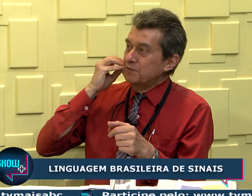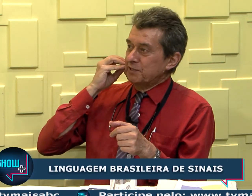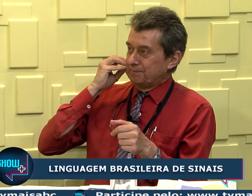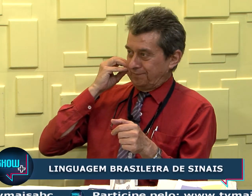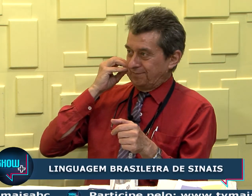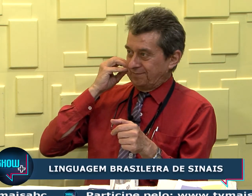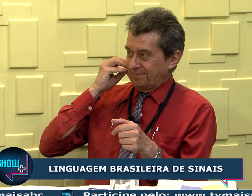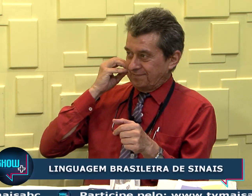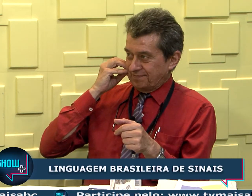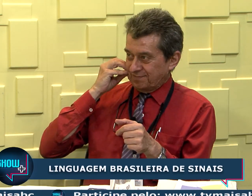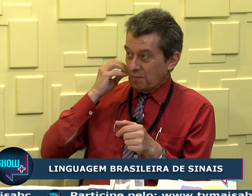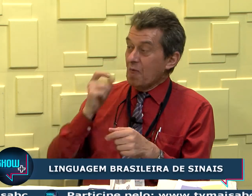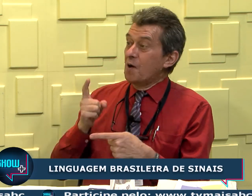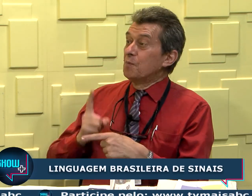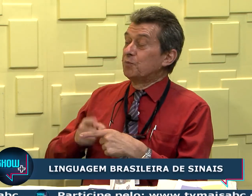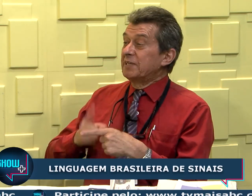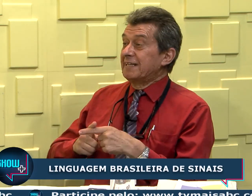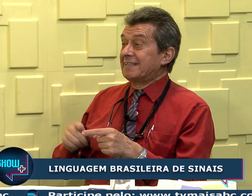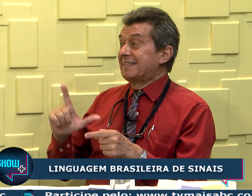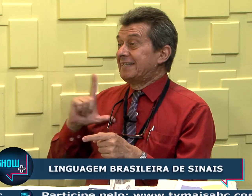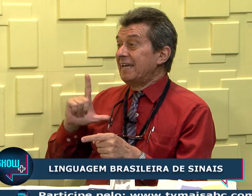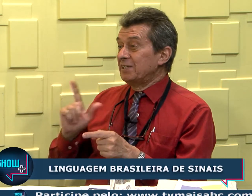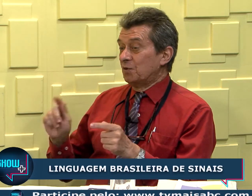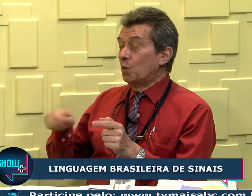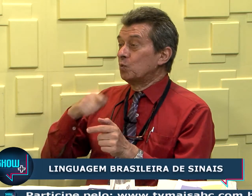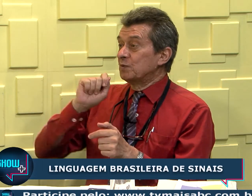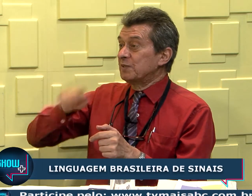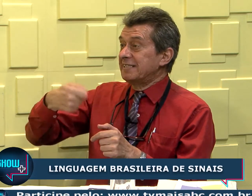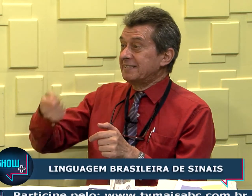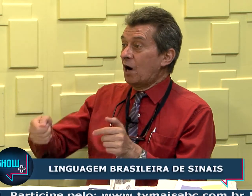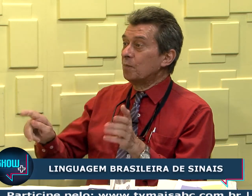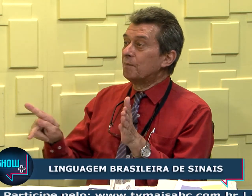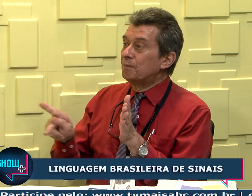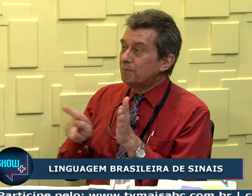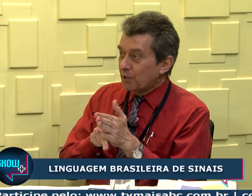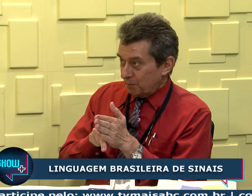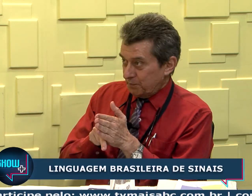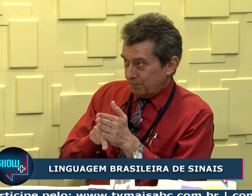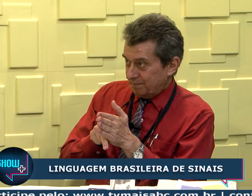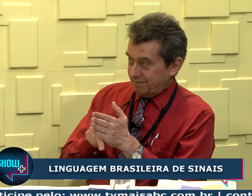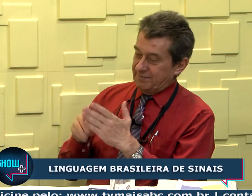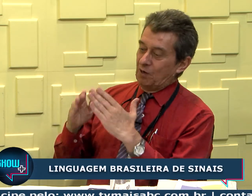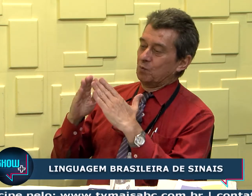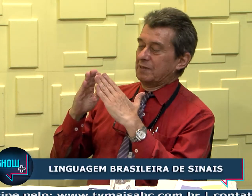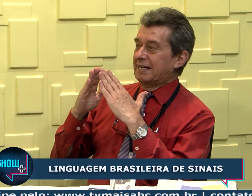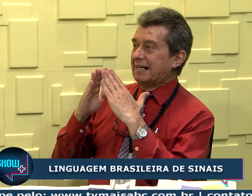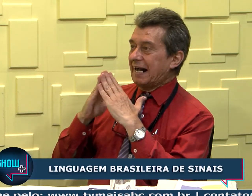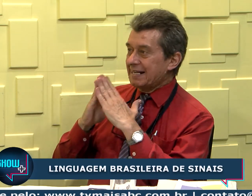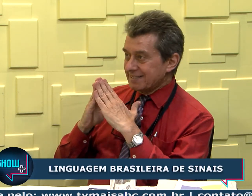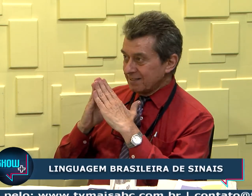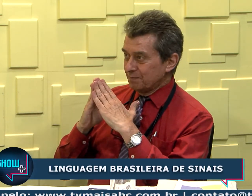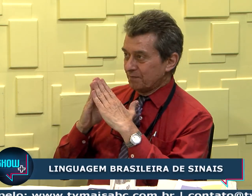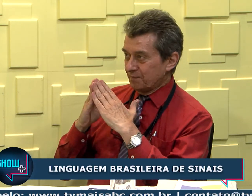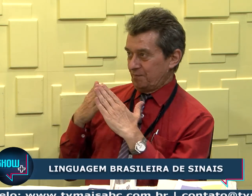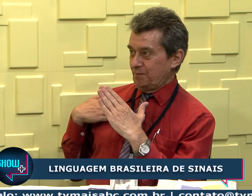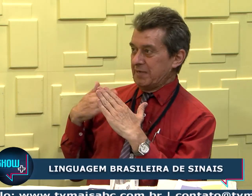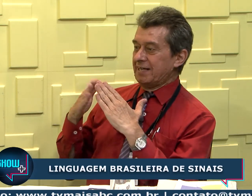temer porque tem um sinal próprio então casa minha